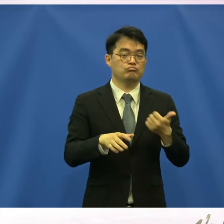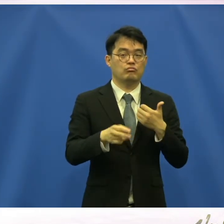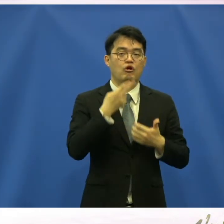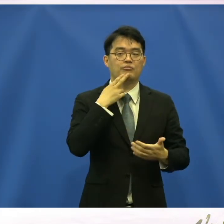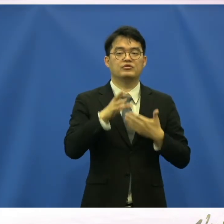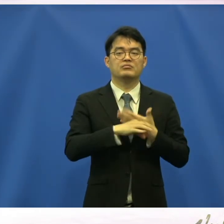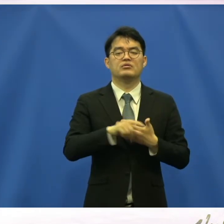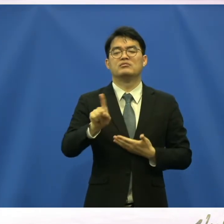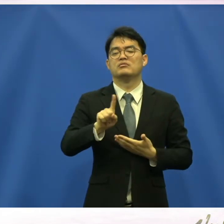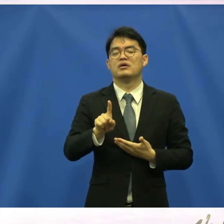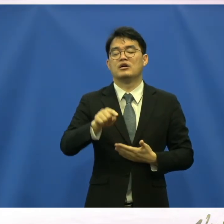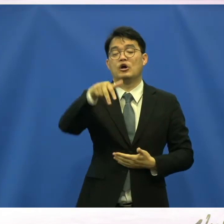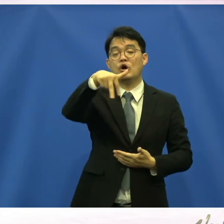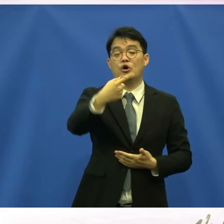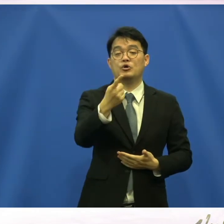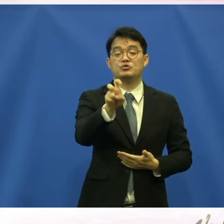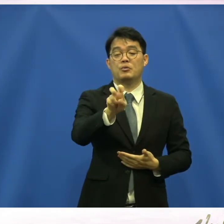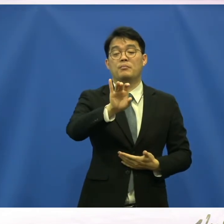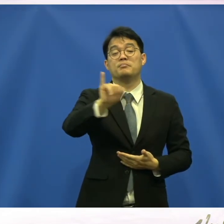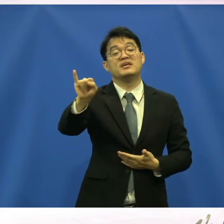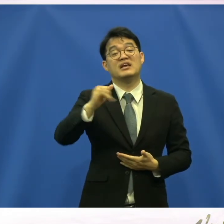좀비.